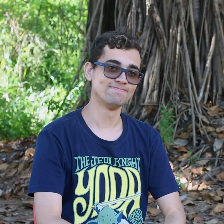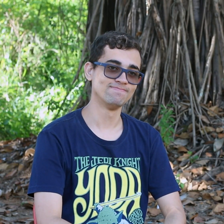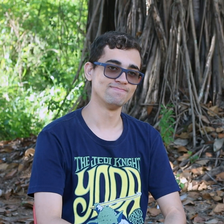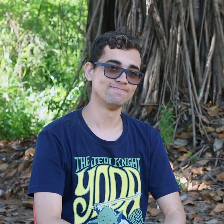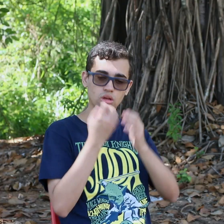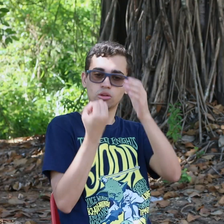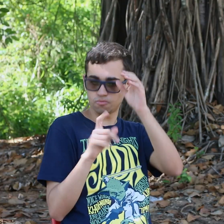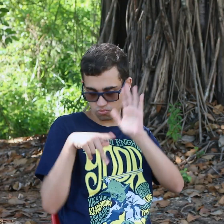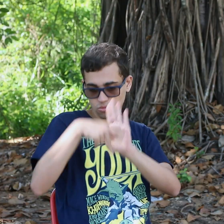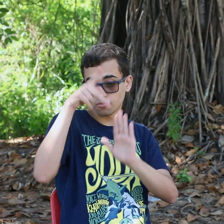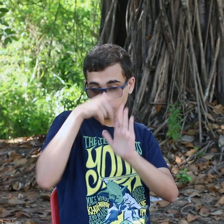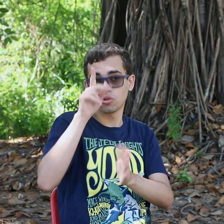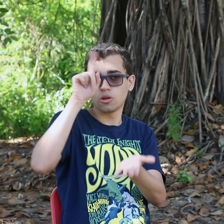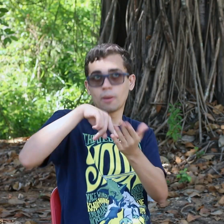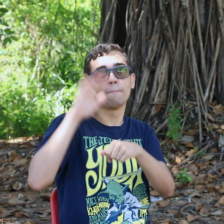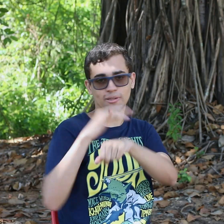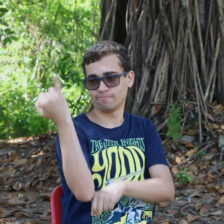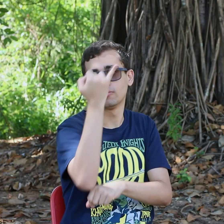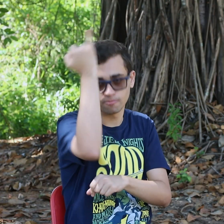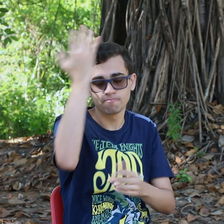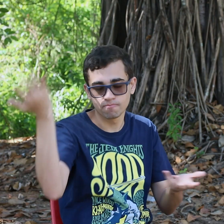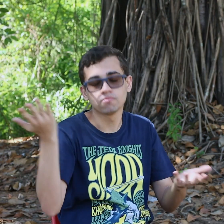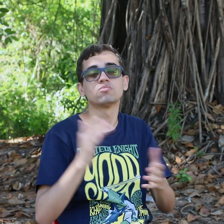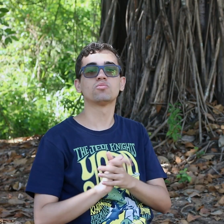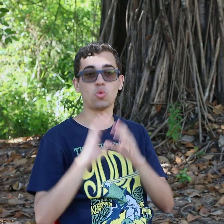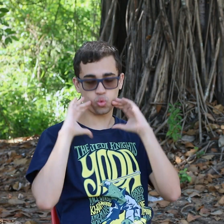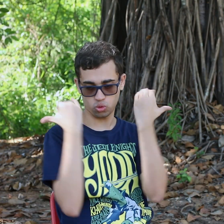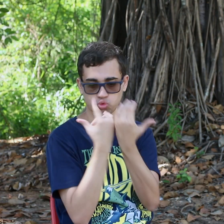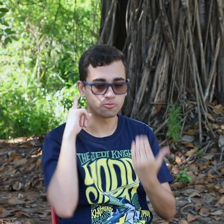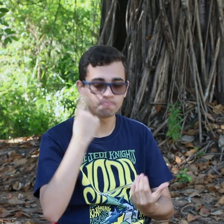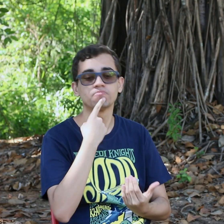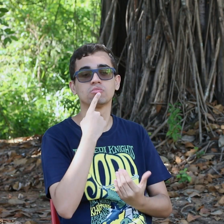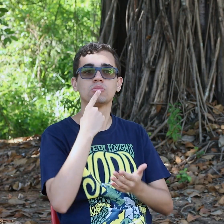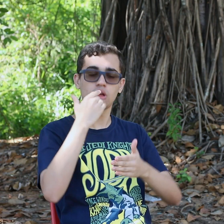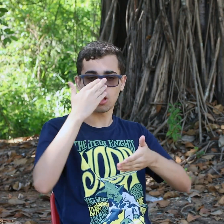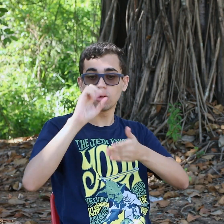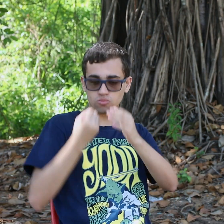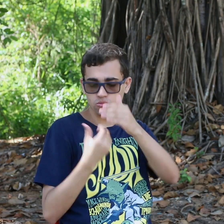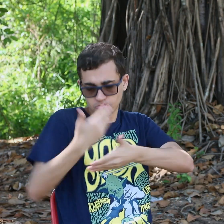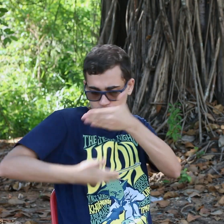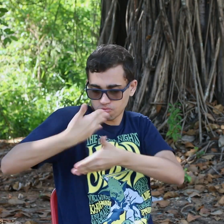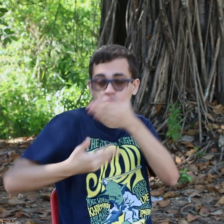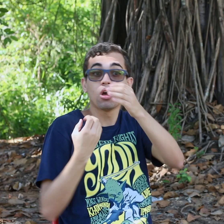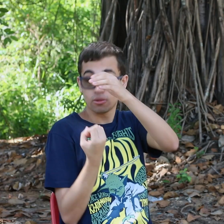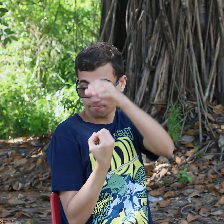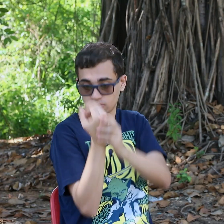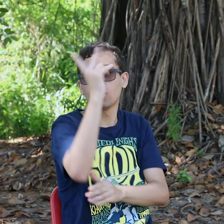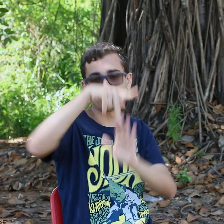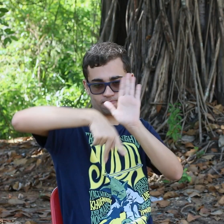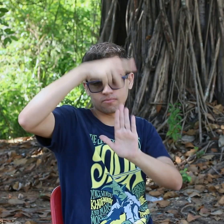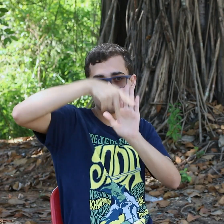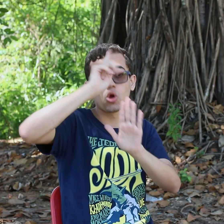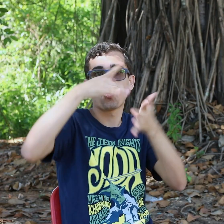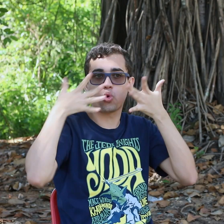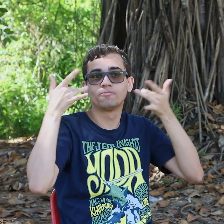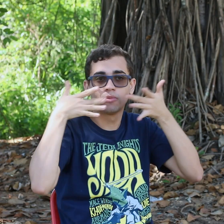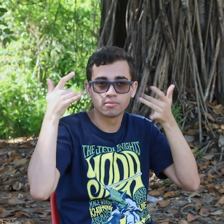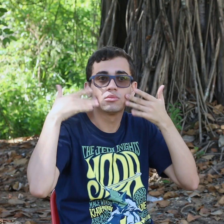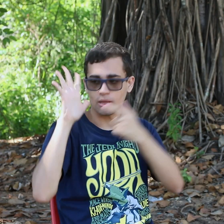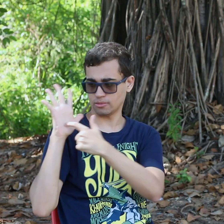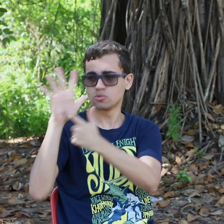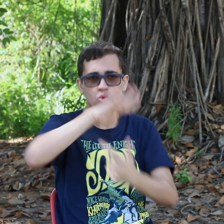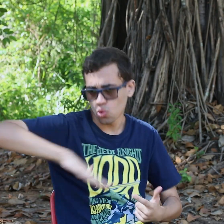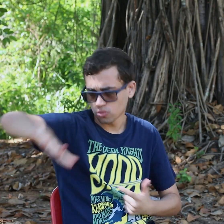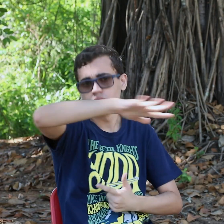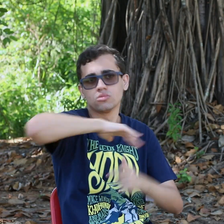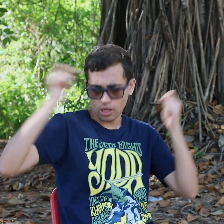ainda é falho. Tem projetos muito importantes para a comunidade surda, Isso já